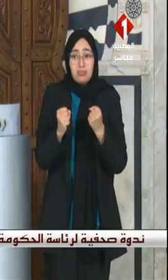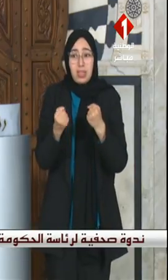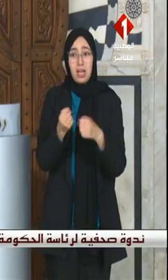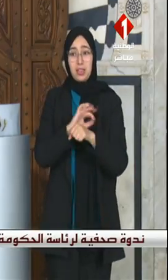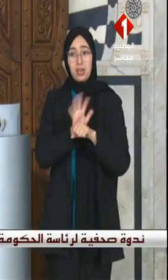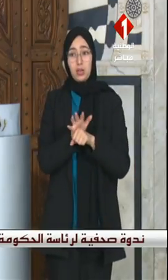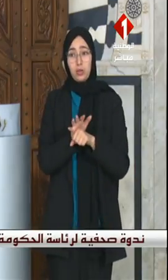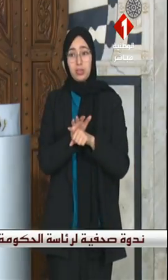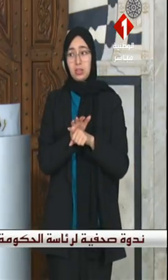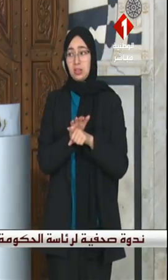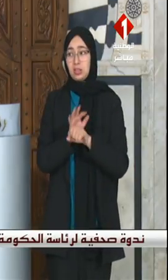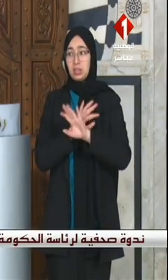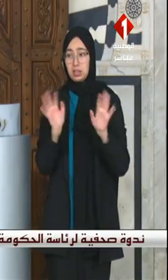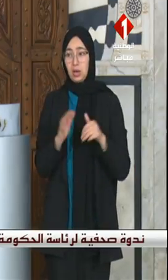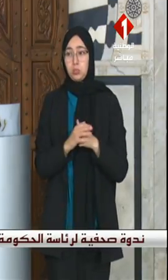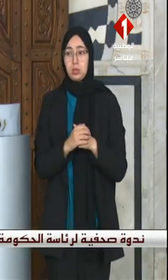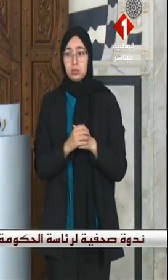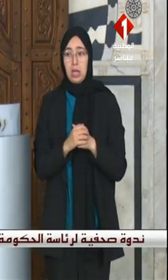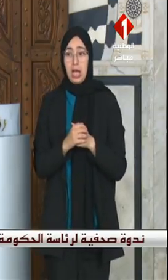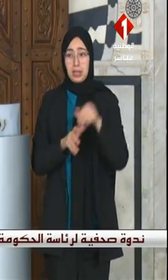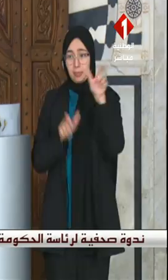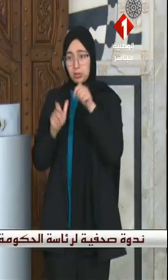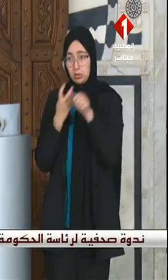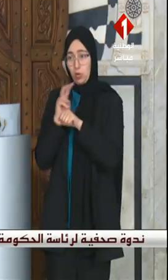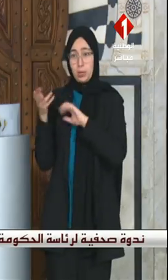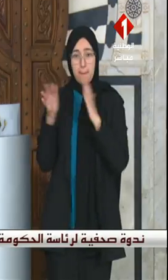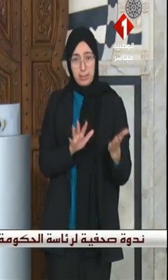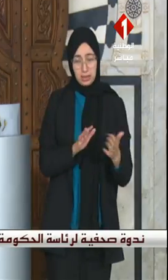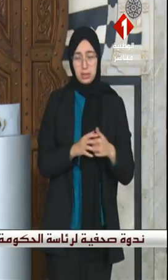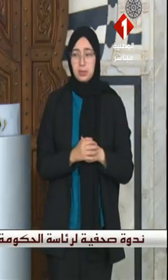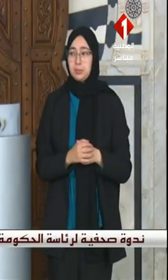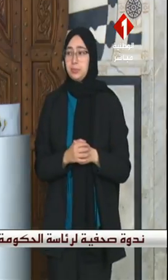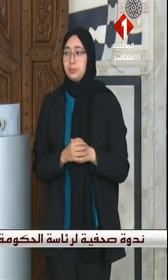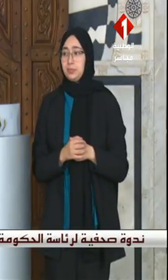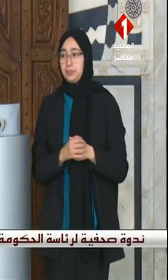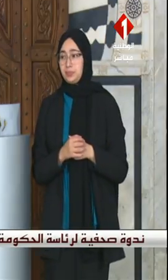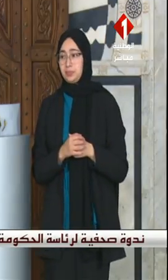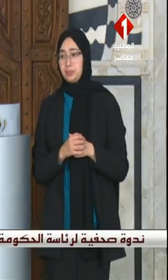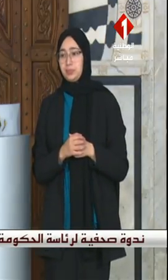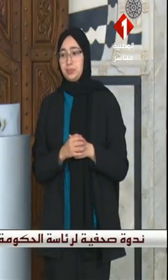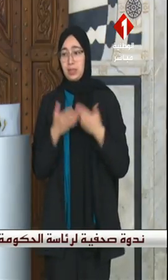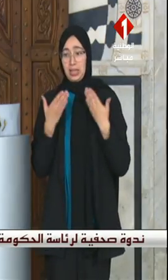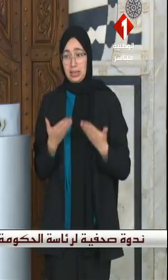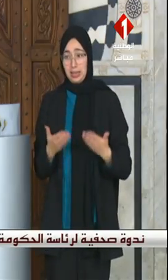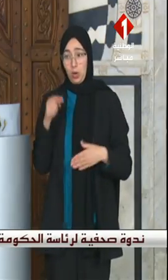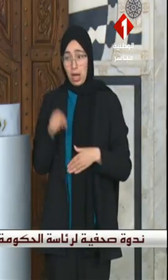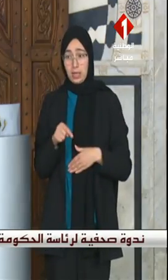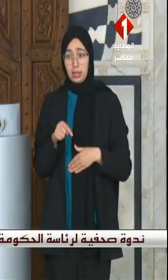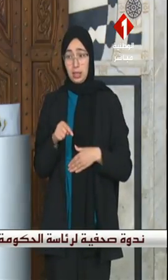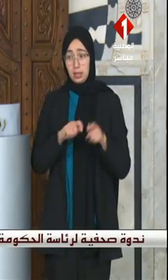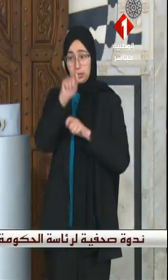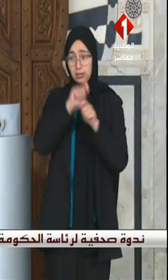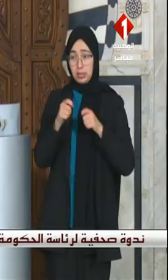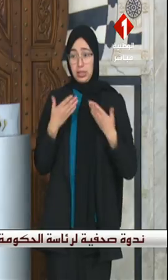باش نقلصوا من الحالات الخطره والحالات حالات الوفيات. احنا حاليا ما نجموش نقيموا الفتره اللي